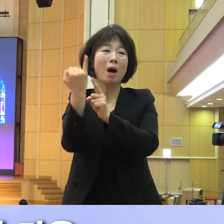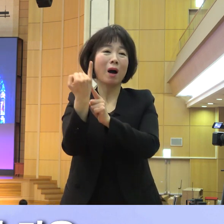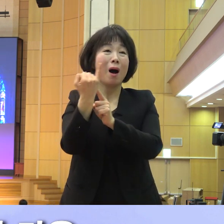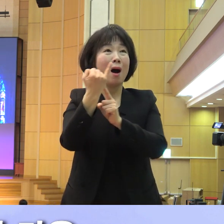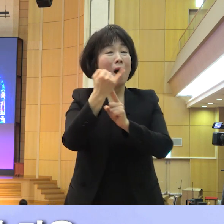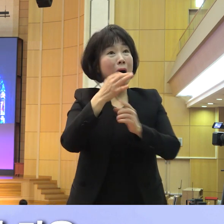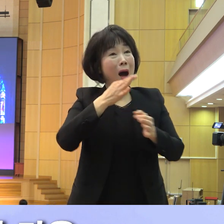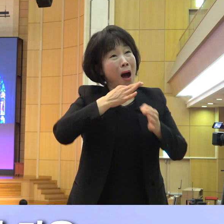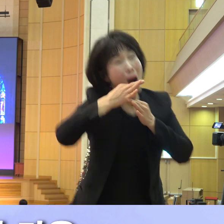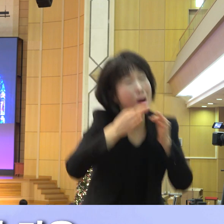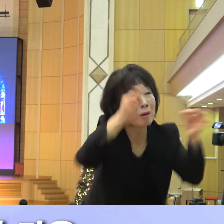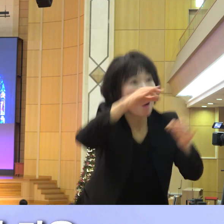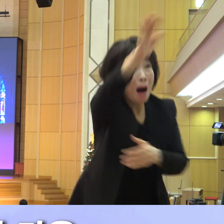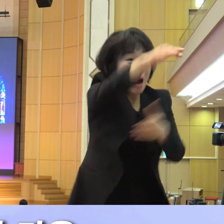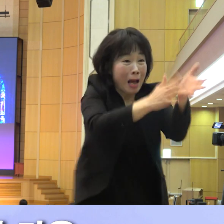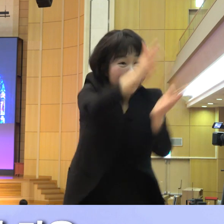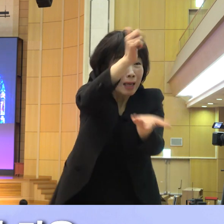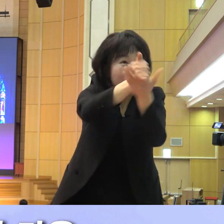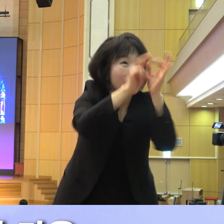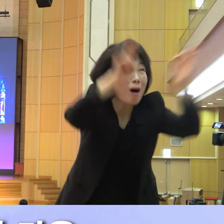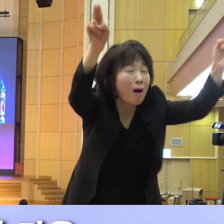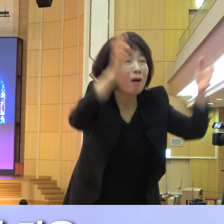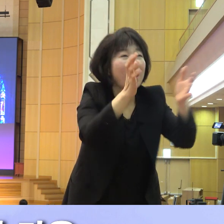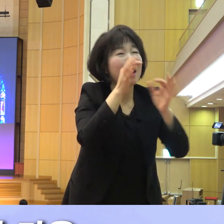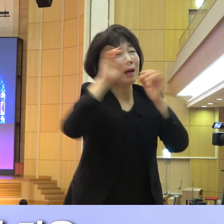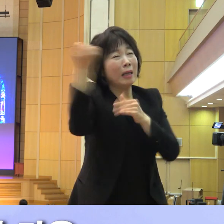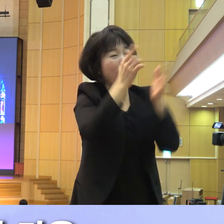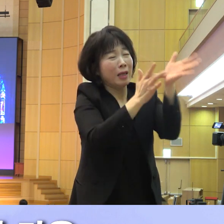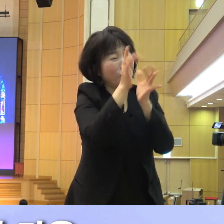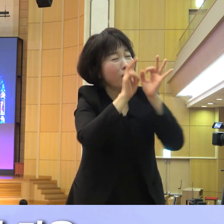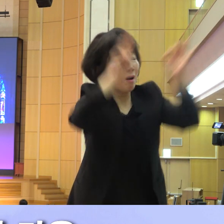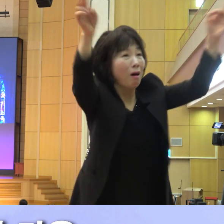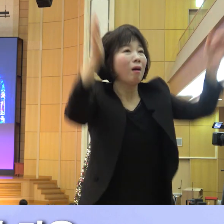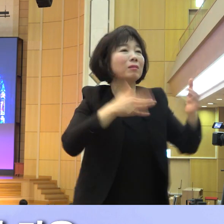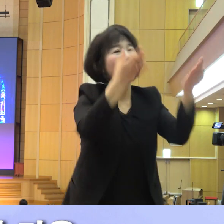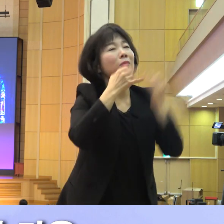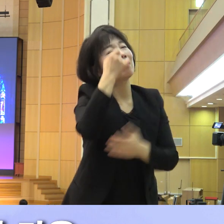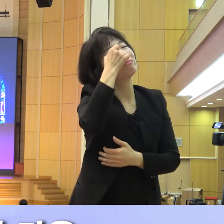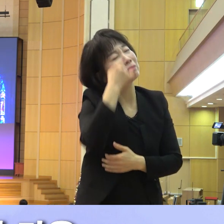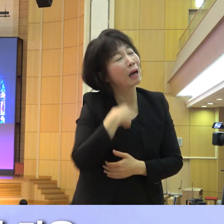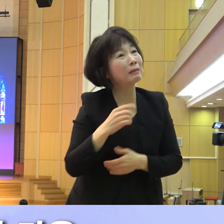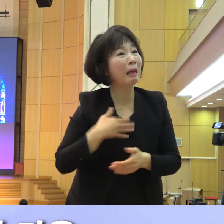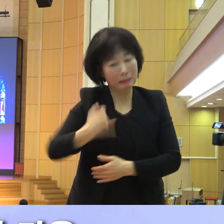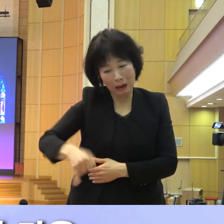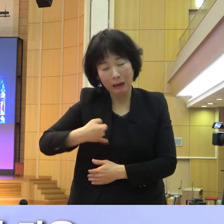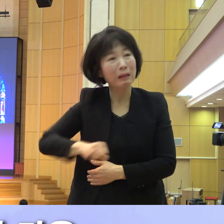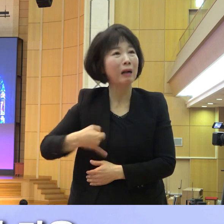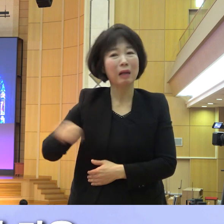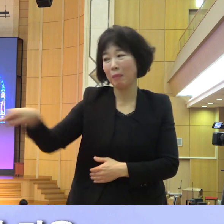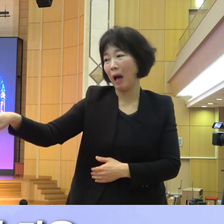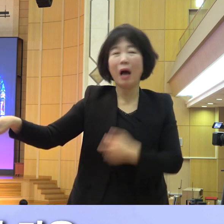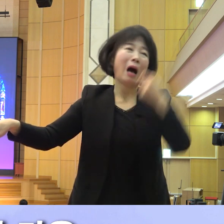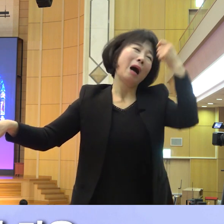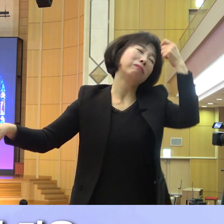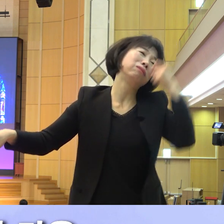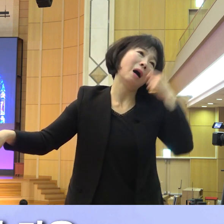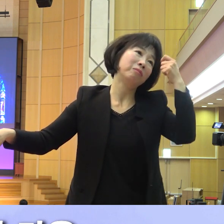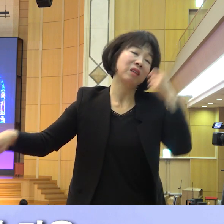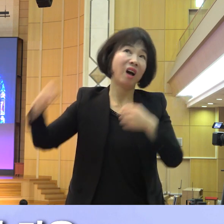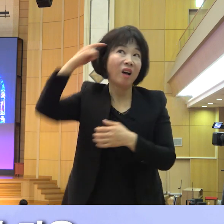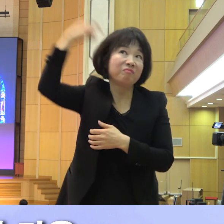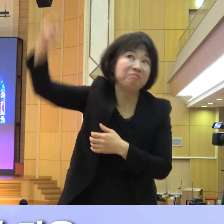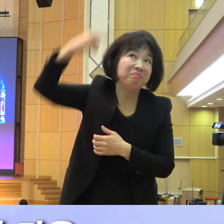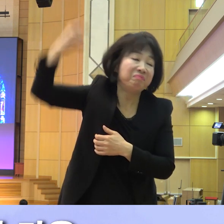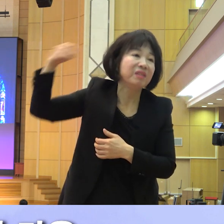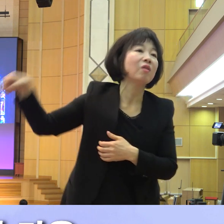예수여, 나를 불쌍히 여기시고 나의 외동딸 불쌍히 여겨 주옵소서.